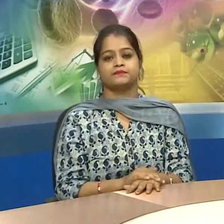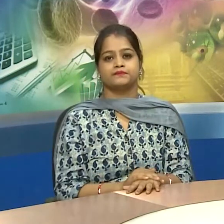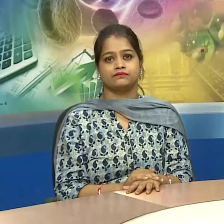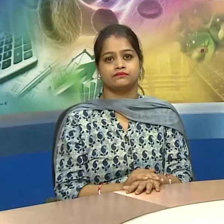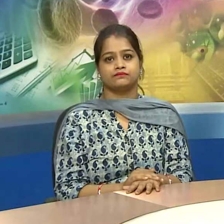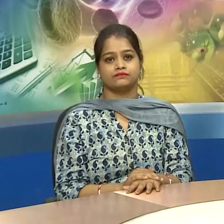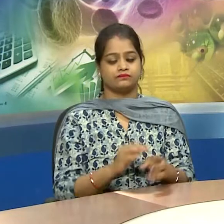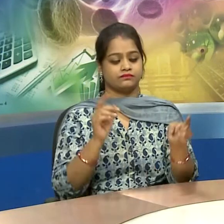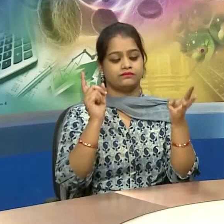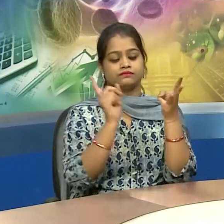प्रश्न 3,